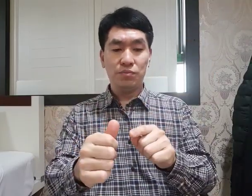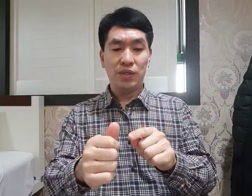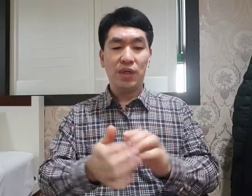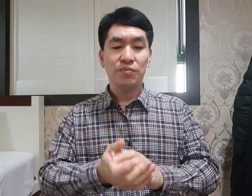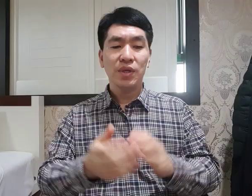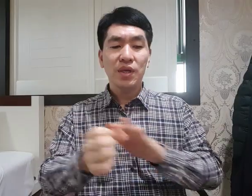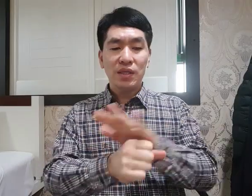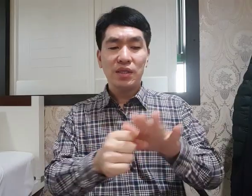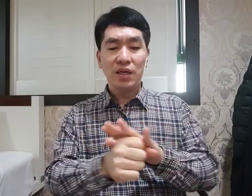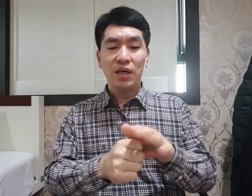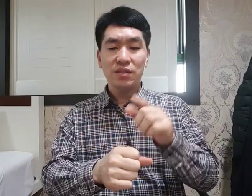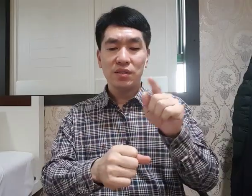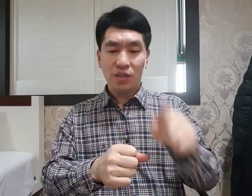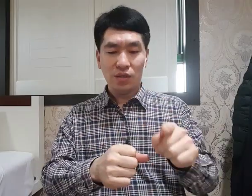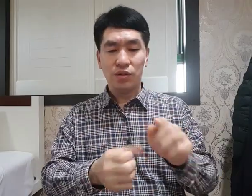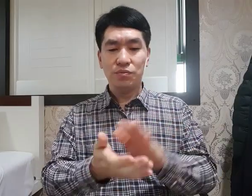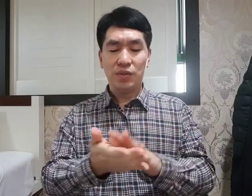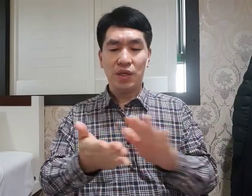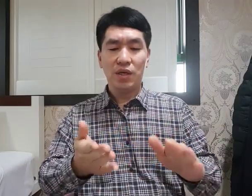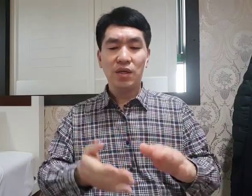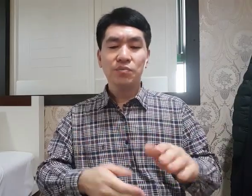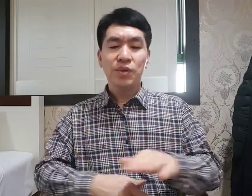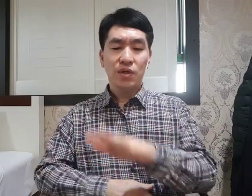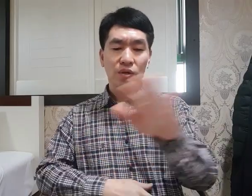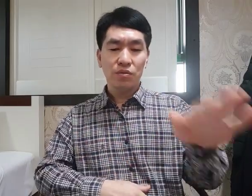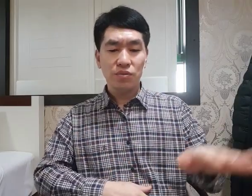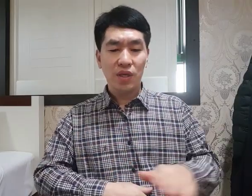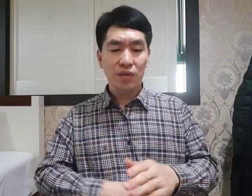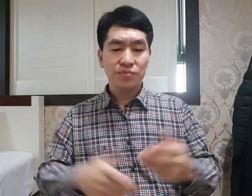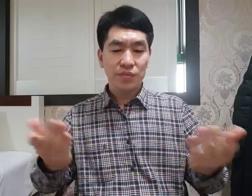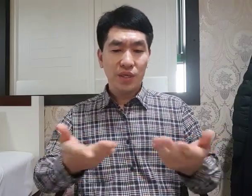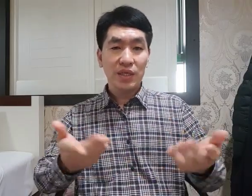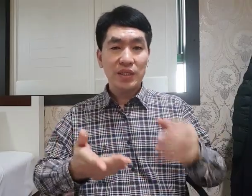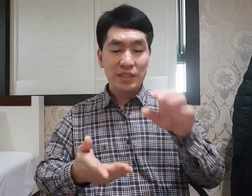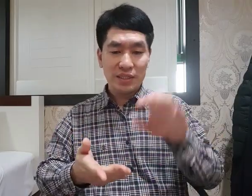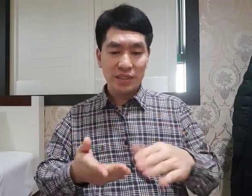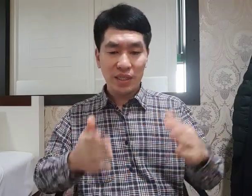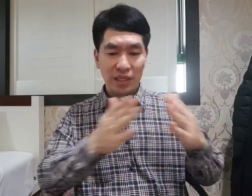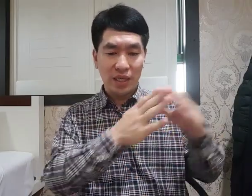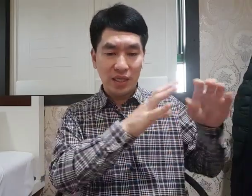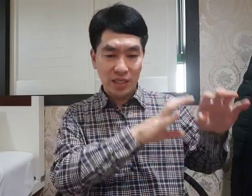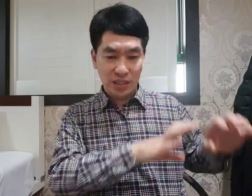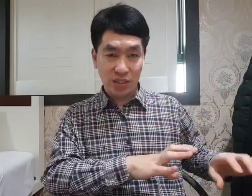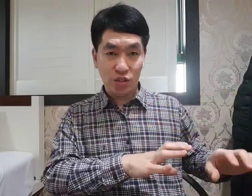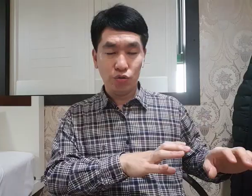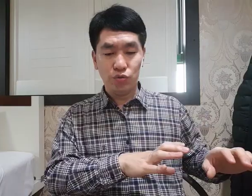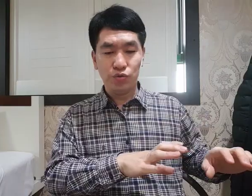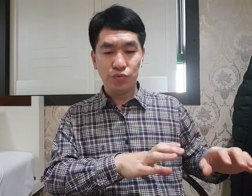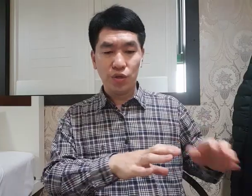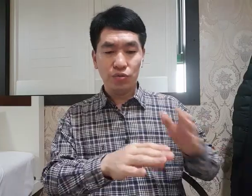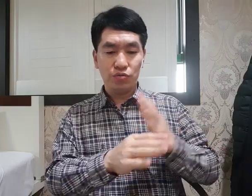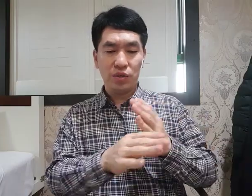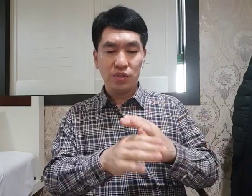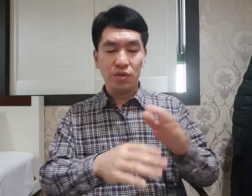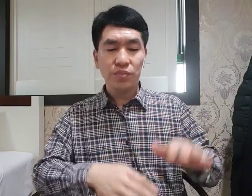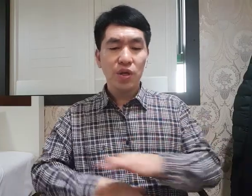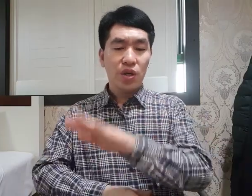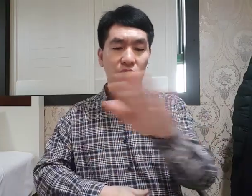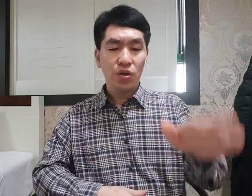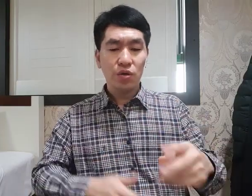하십니다. 사랑하는 것입니다. 여러분의 직장이나 이웃 중에서